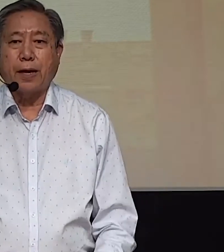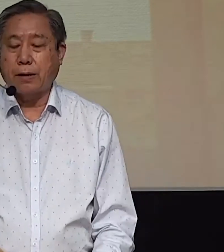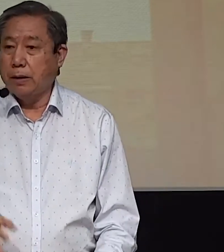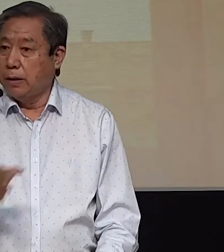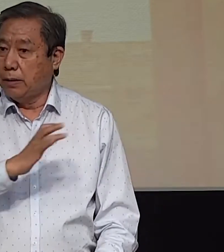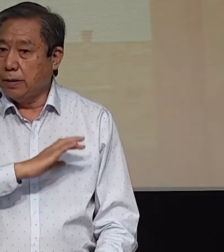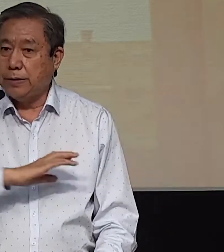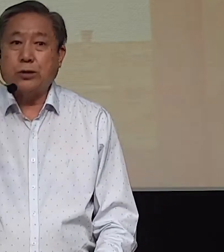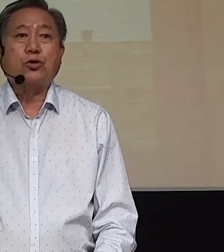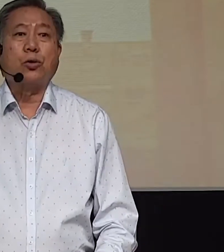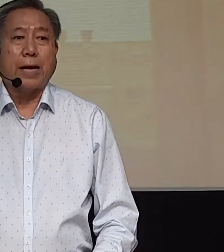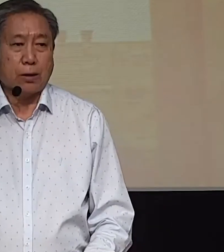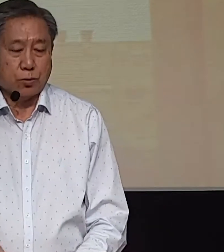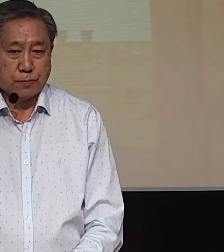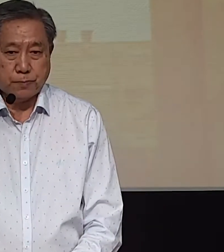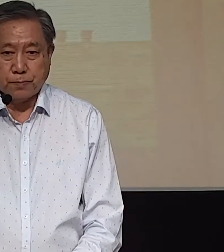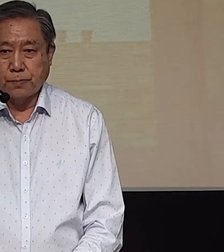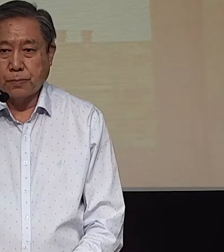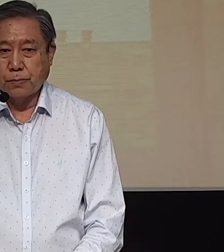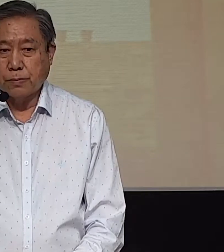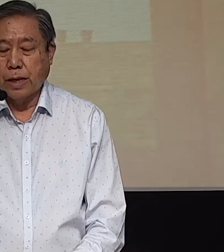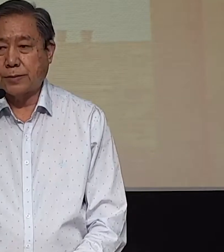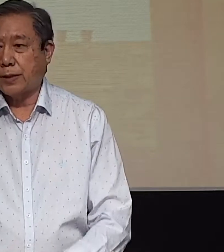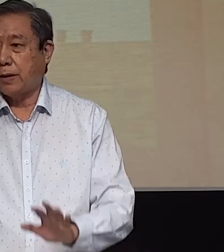na terra e destroná-lo.